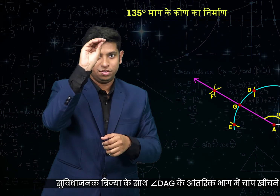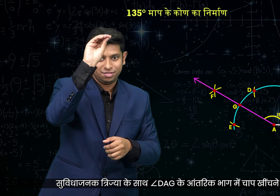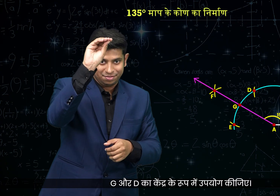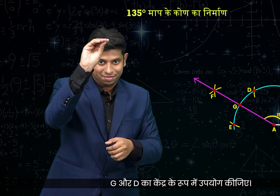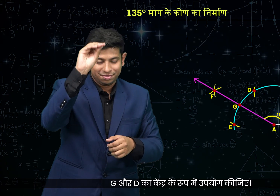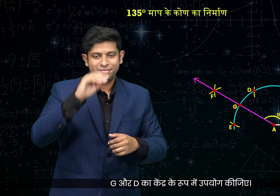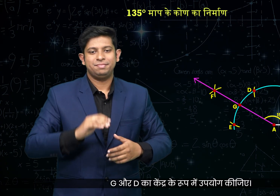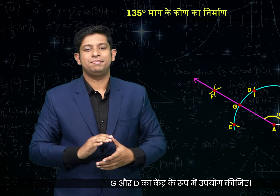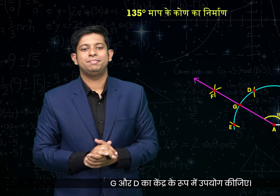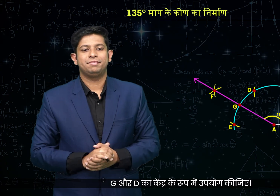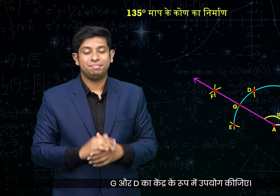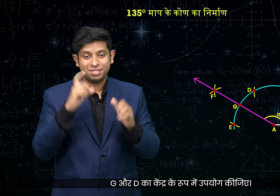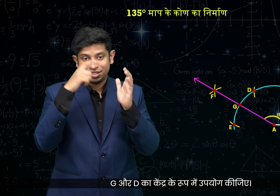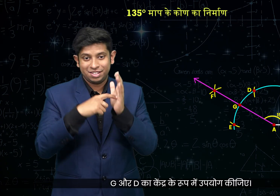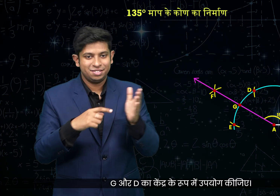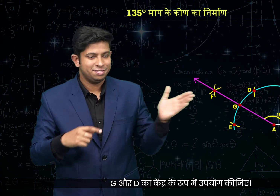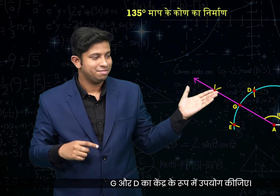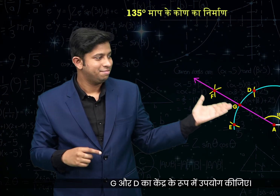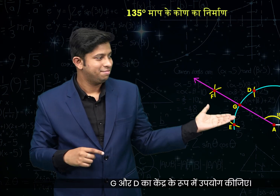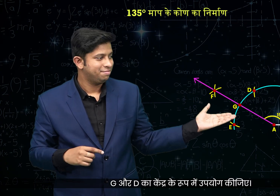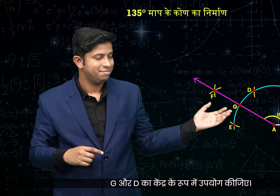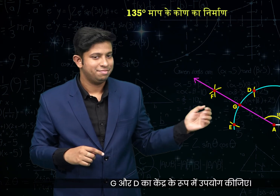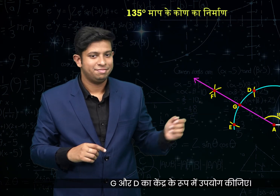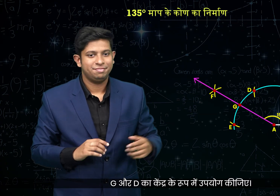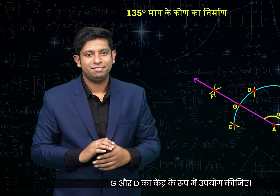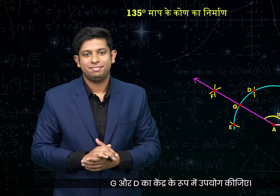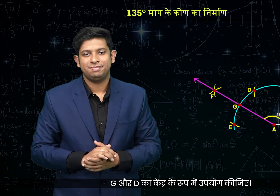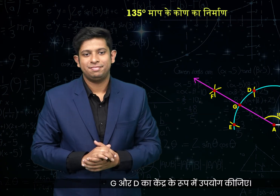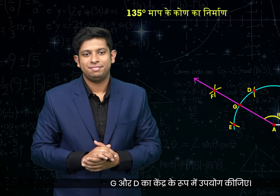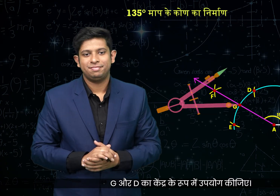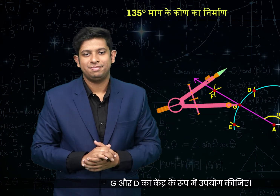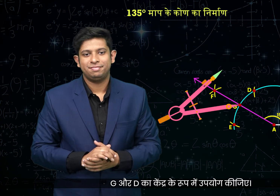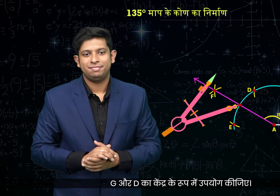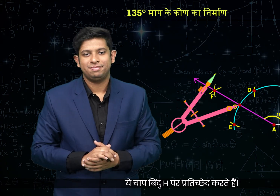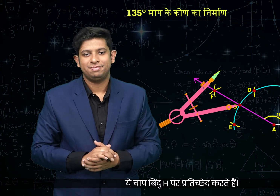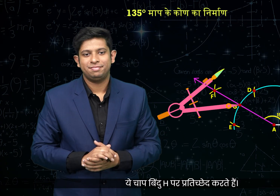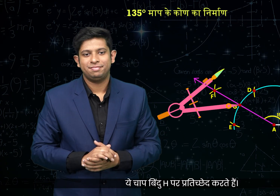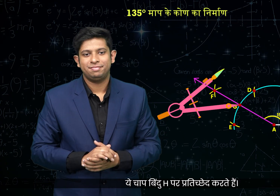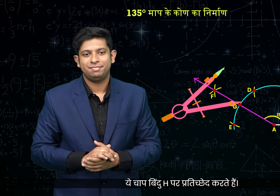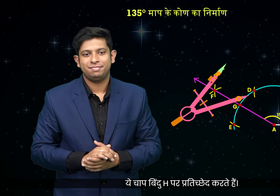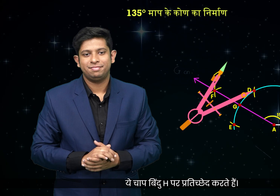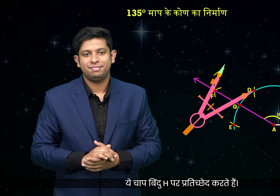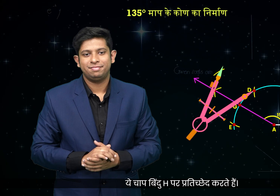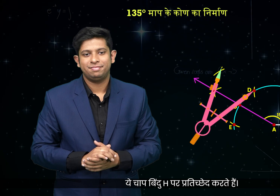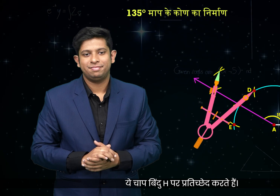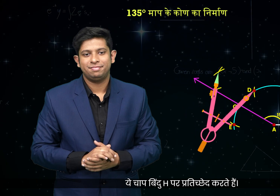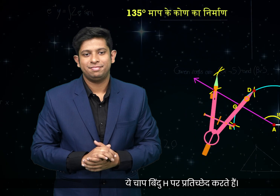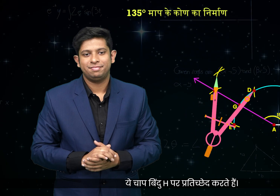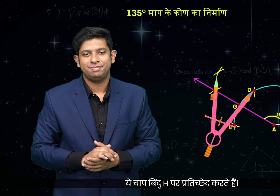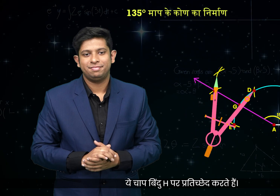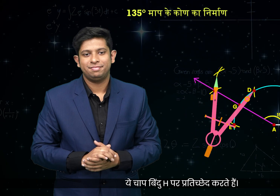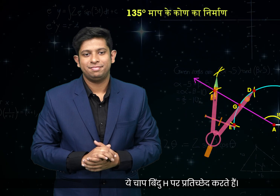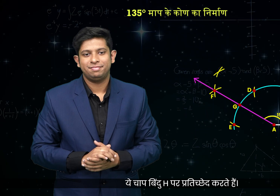के लिए G और D का केंद्र के रूप में उपयोग कीजिए। ये छाप बिंदु H